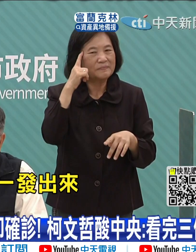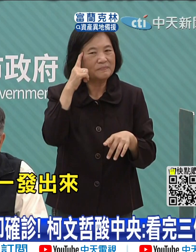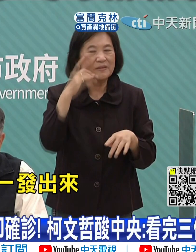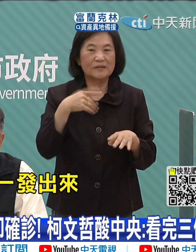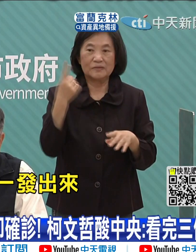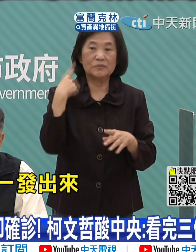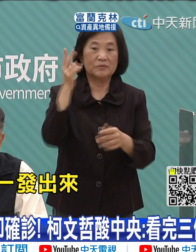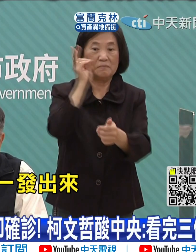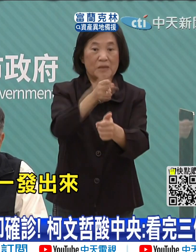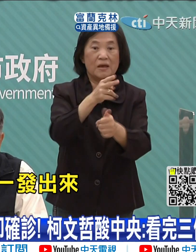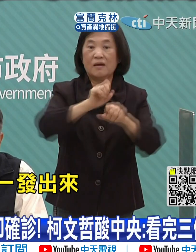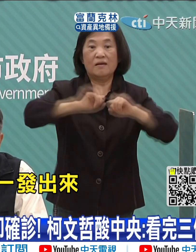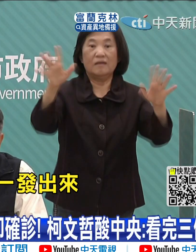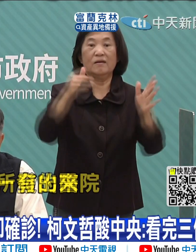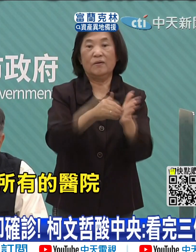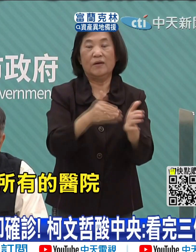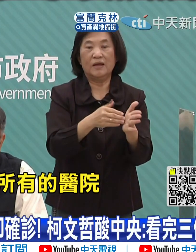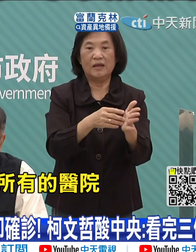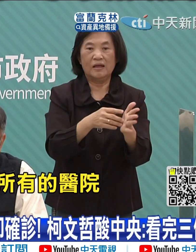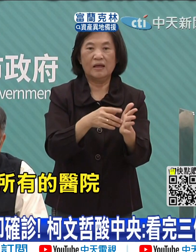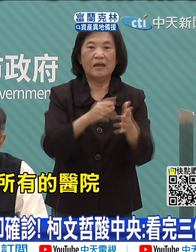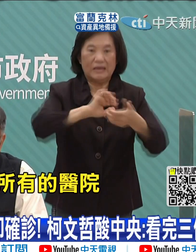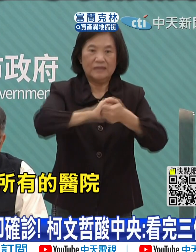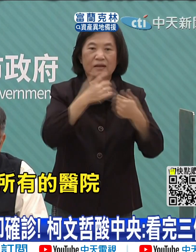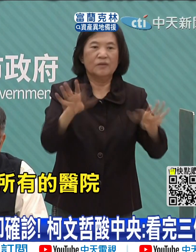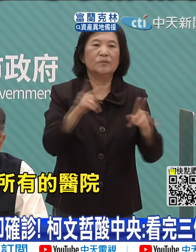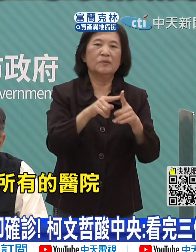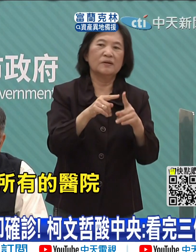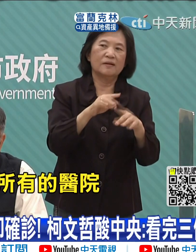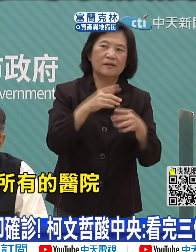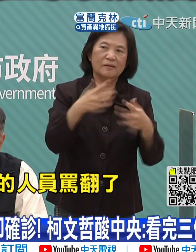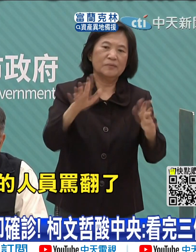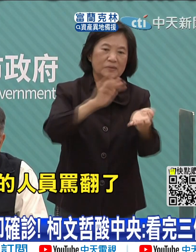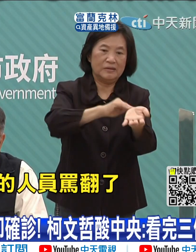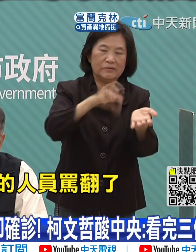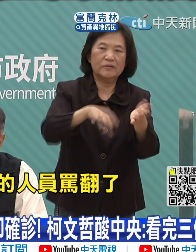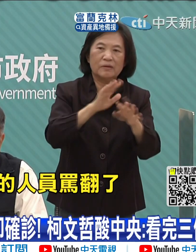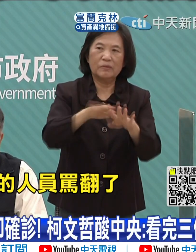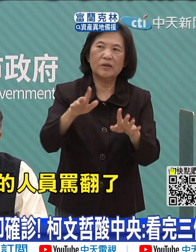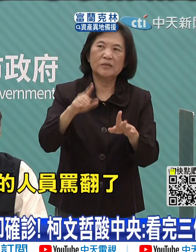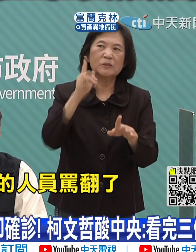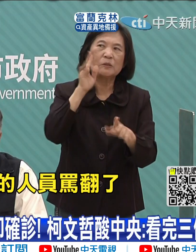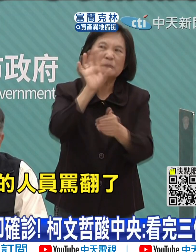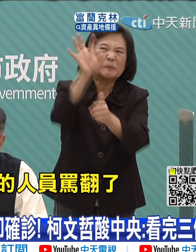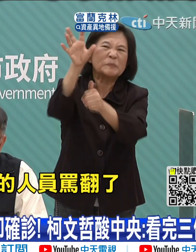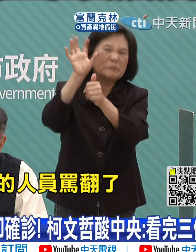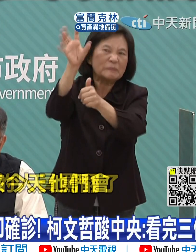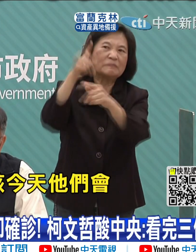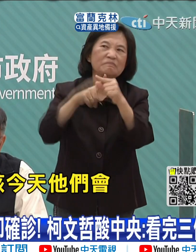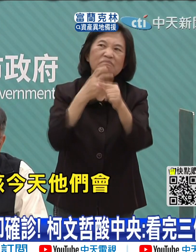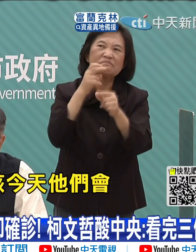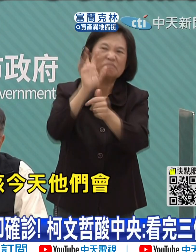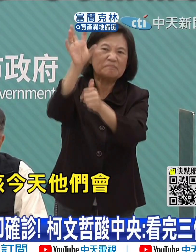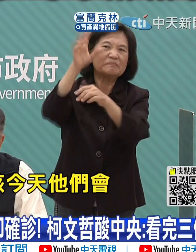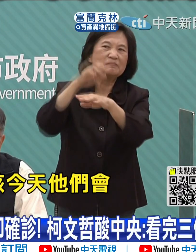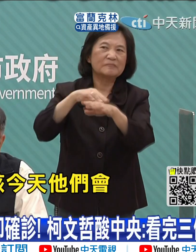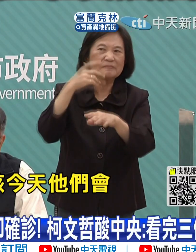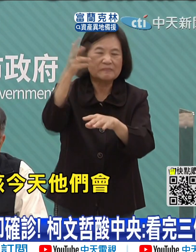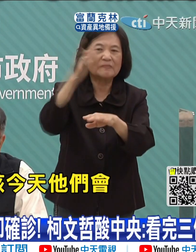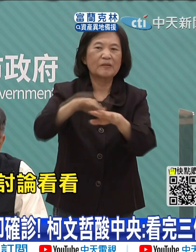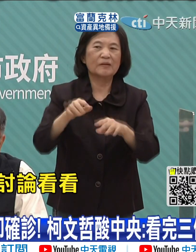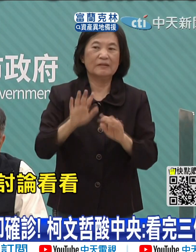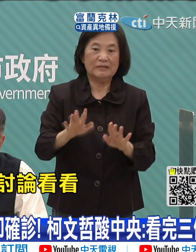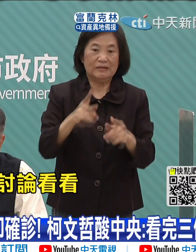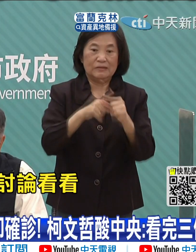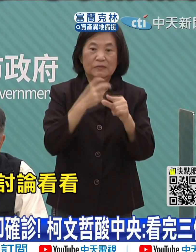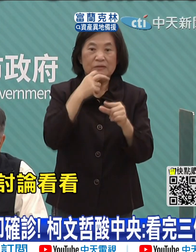那个命令一发出来，这样一定被所有的医院实际工作人骂翻的，所以应该今天他们